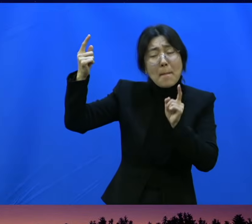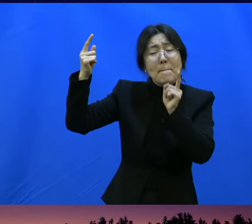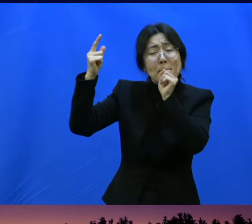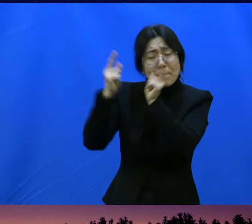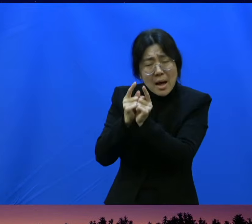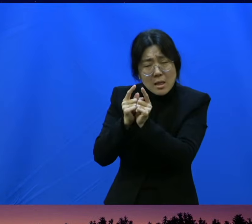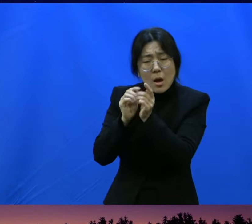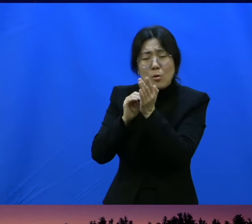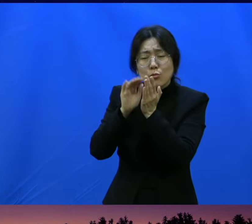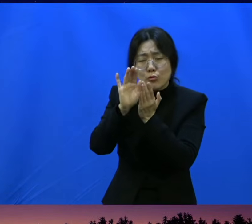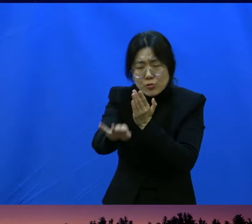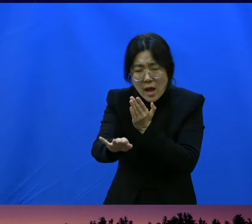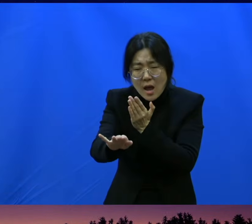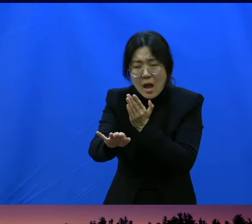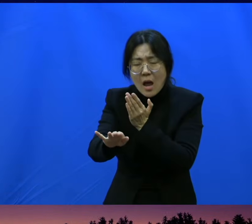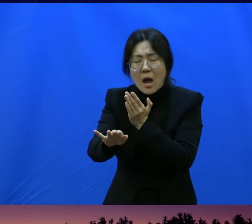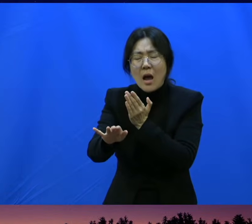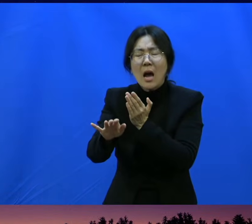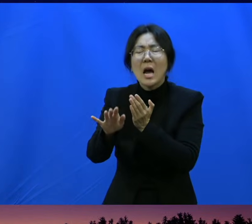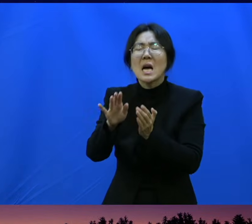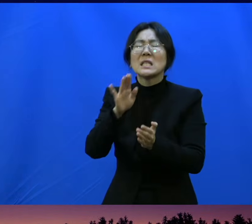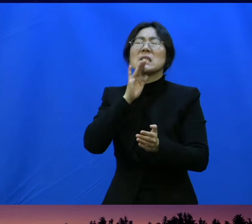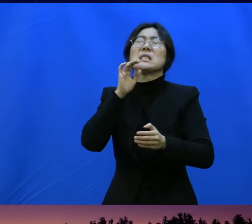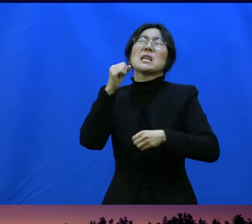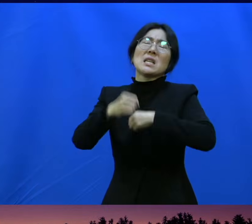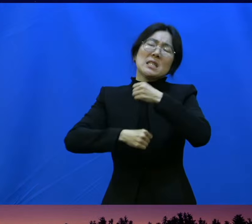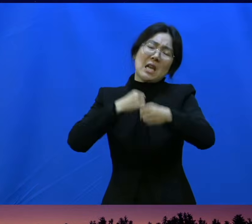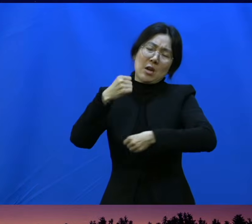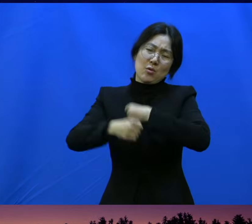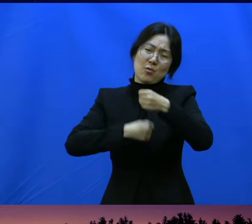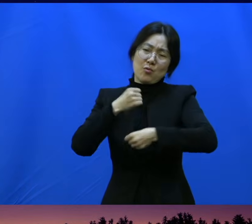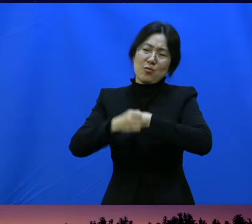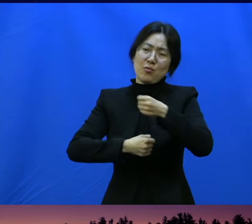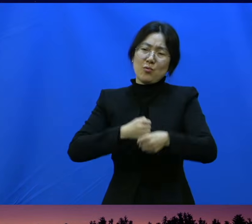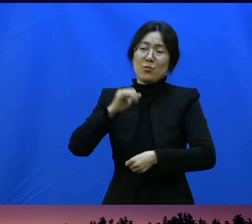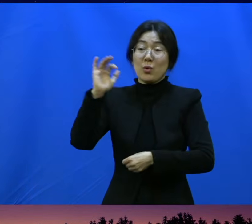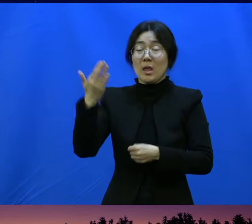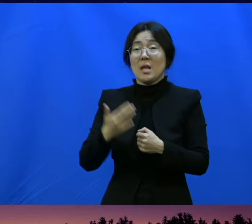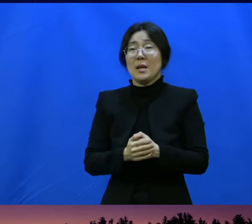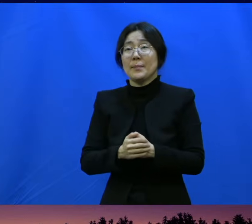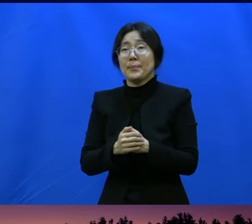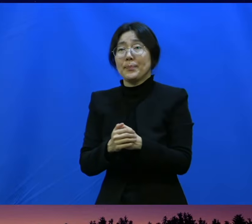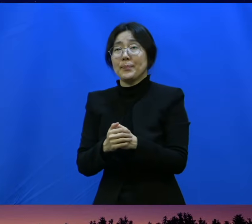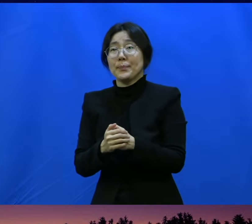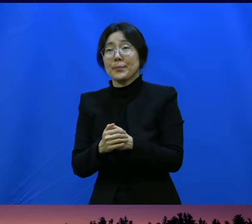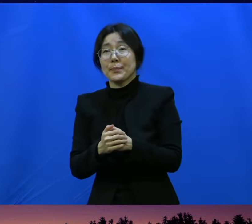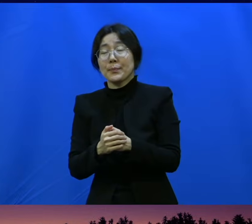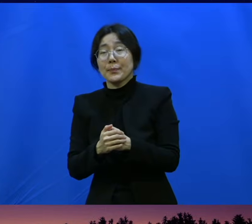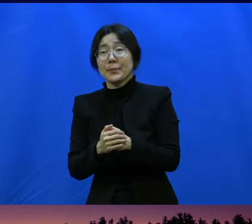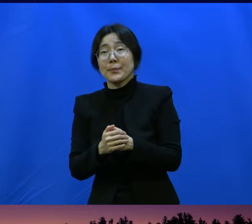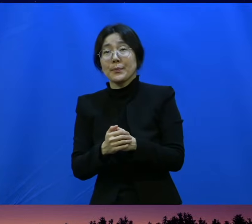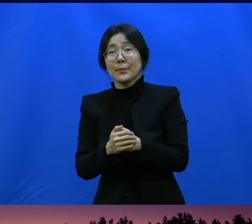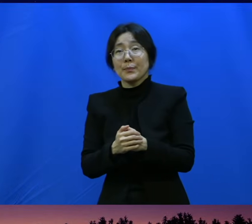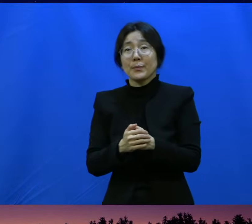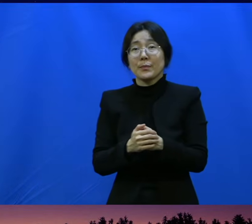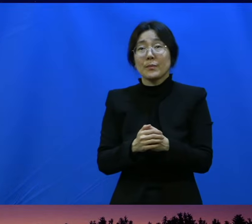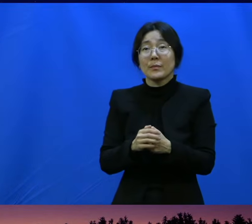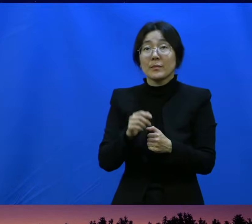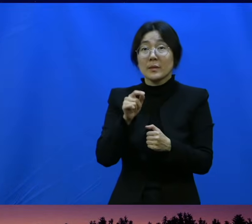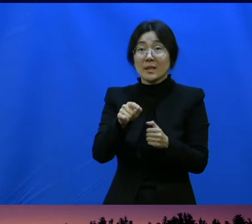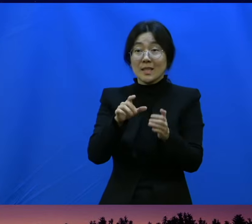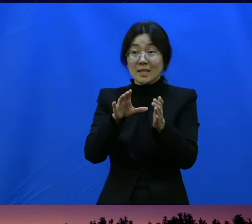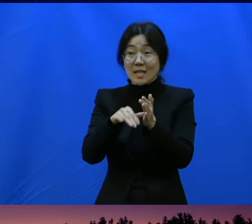풀렸습니다. 그 고백을 하고 있는 것입니다. 자, 이 순간부터 이 아둘람